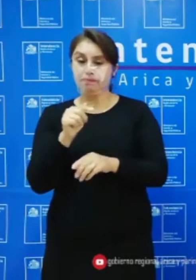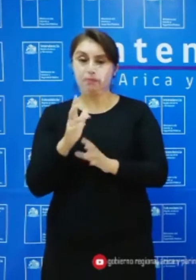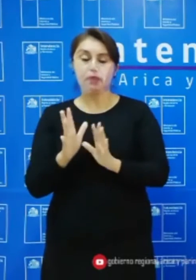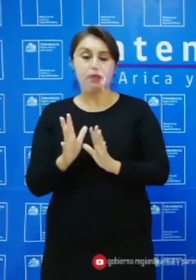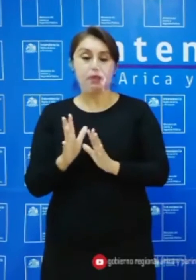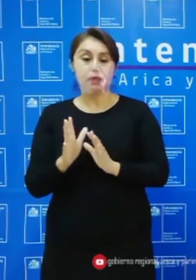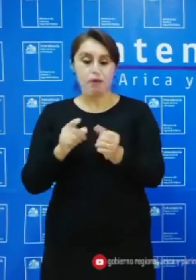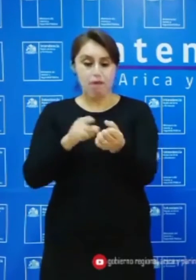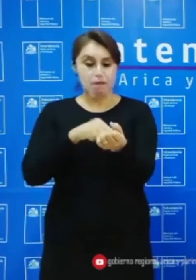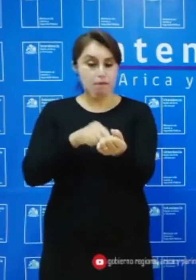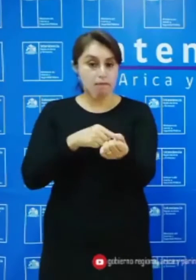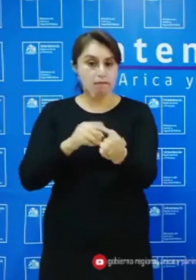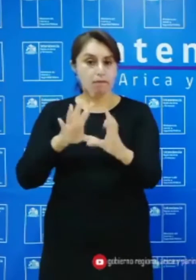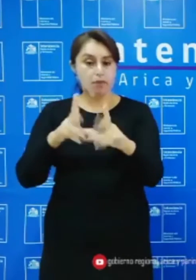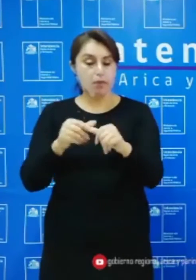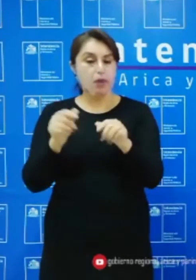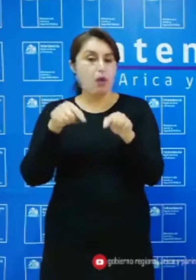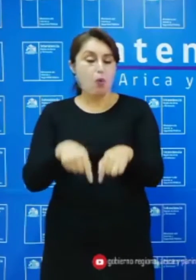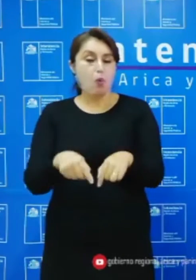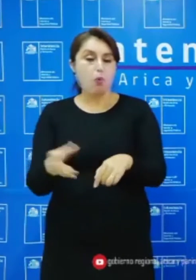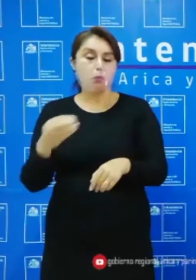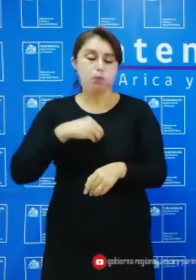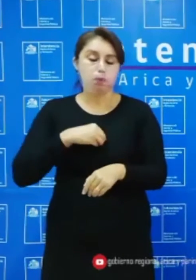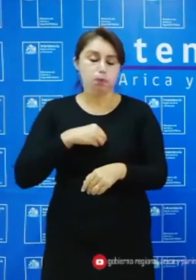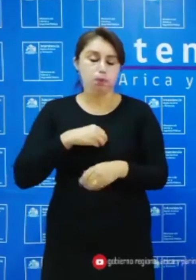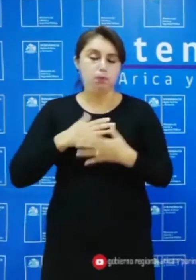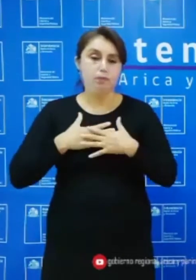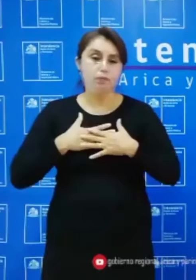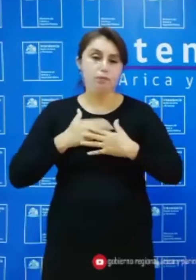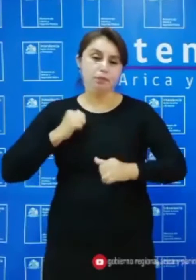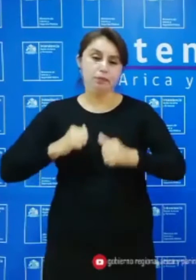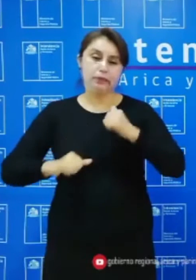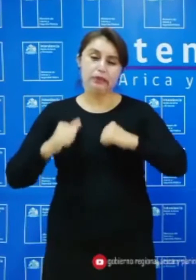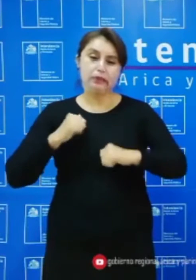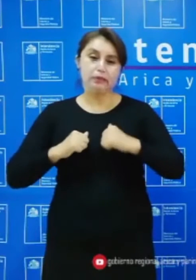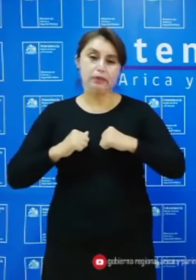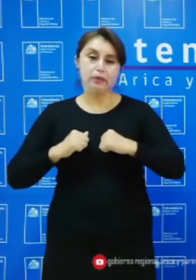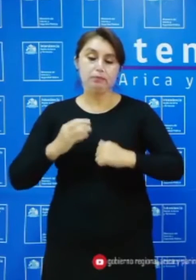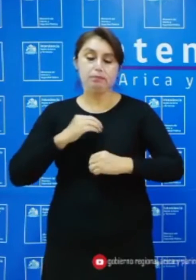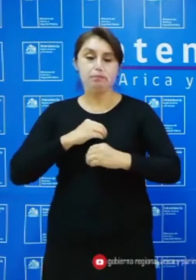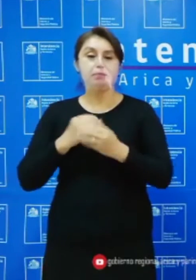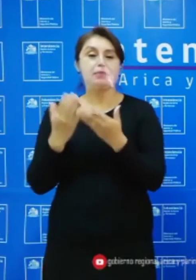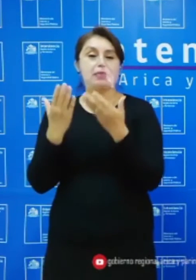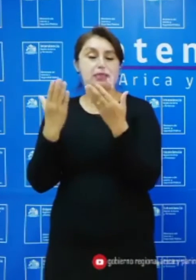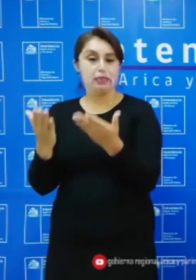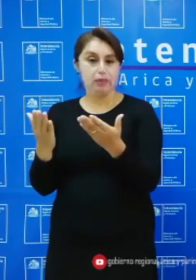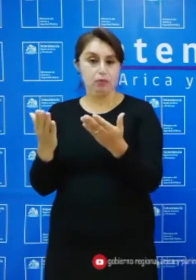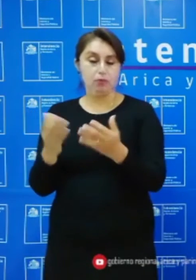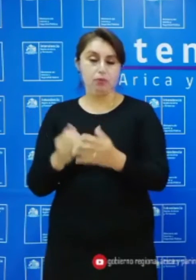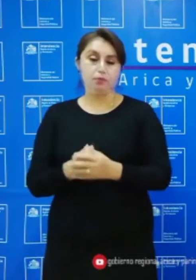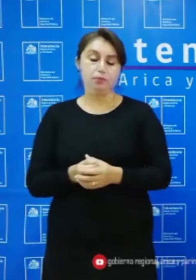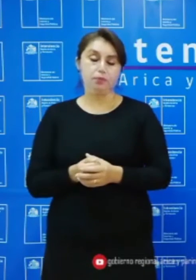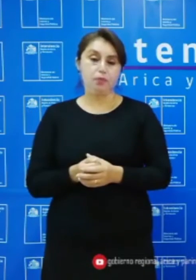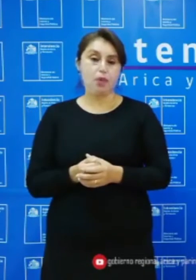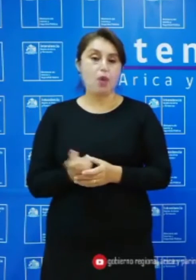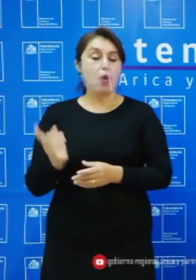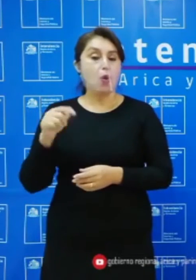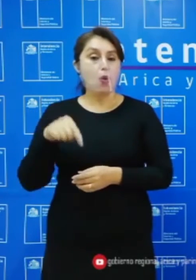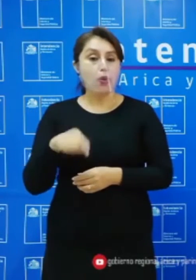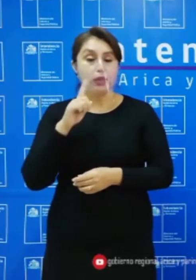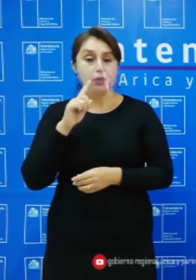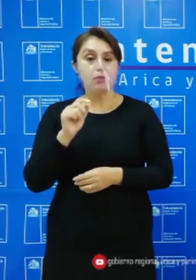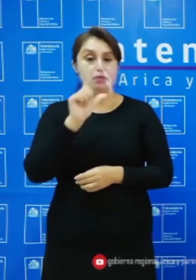que les deben estar pasando muy mal, le damos a todos ellos nuestro más sentido pesar. Hoy día tenemos un total